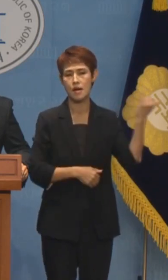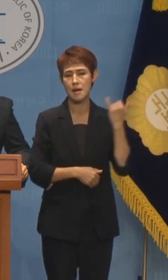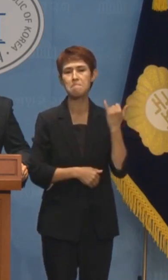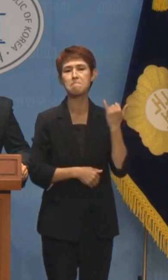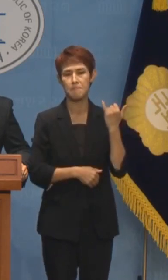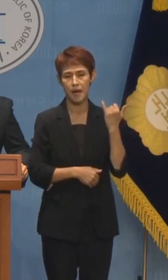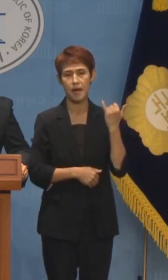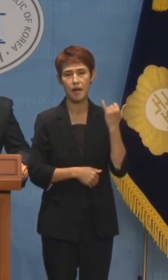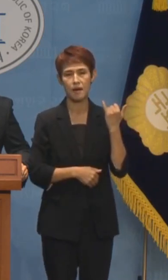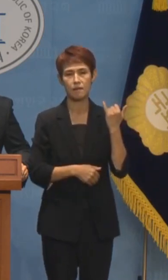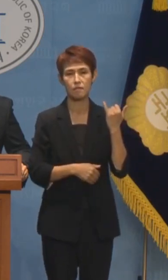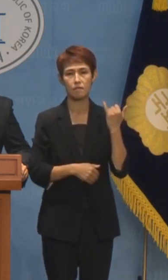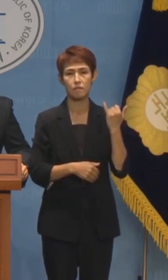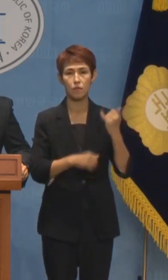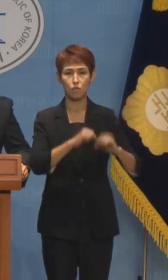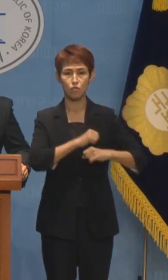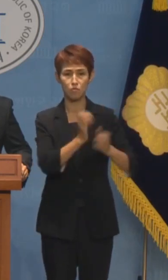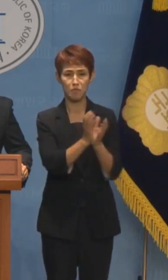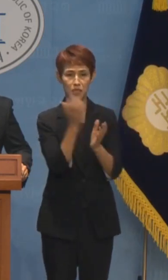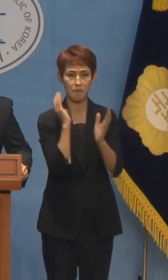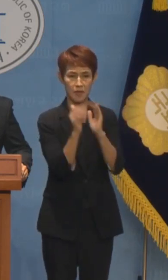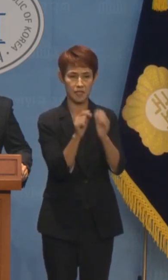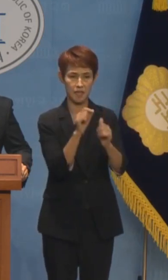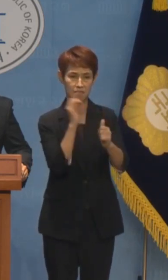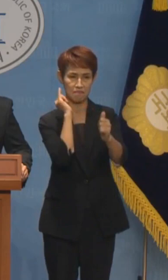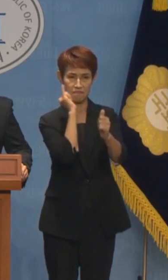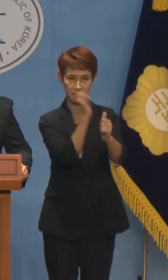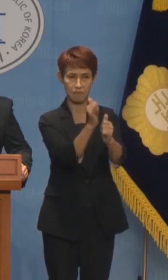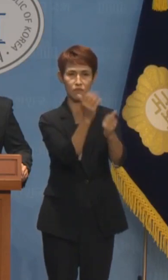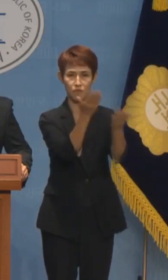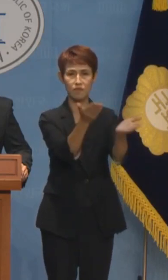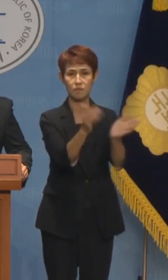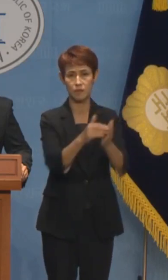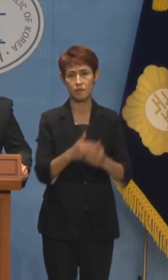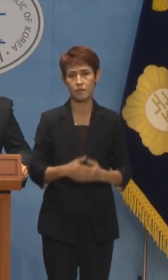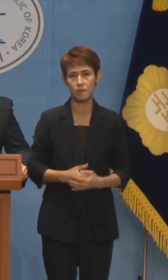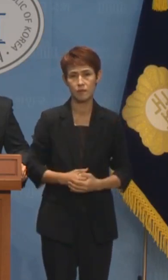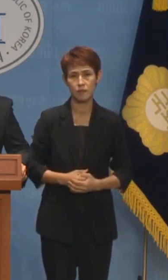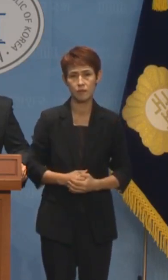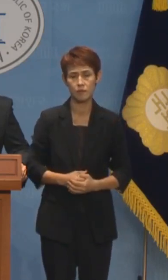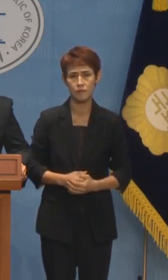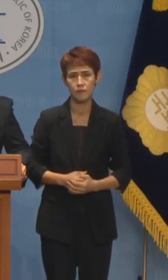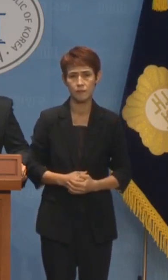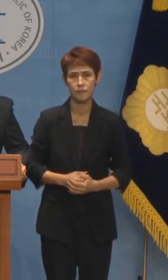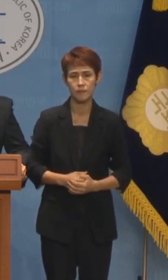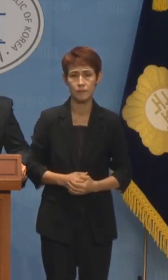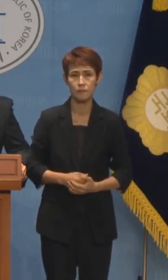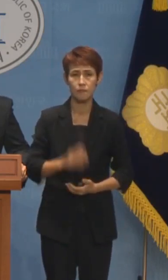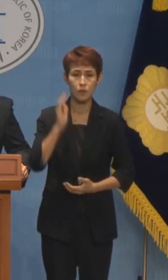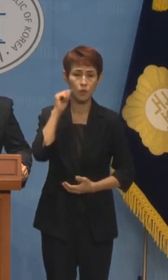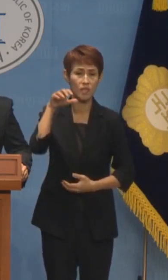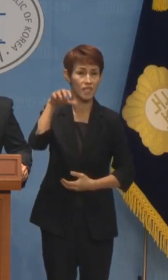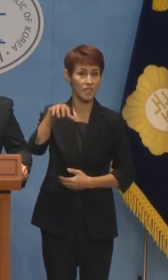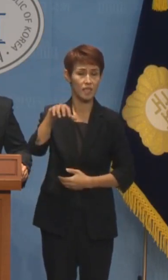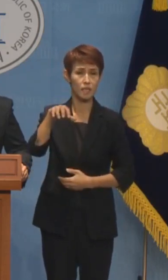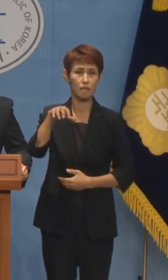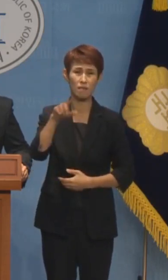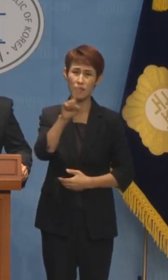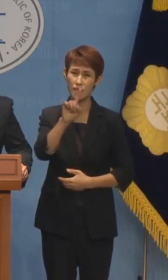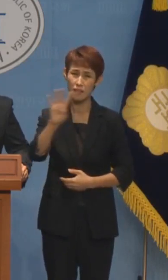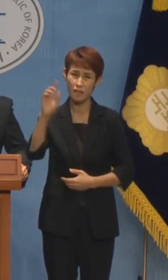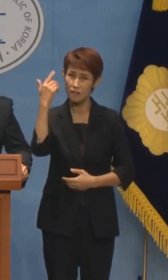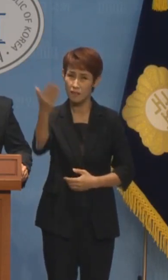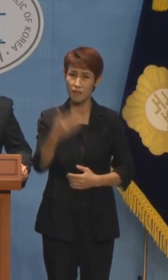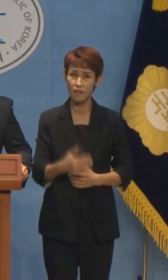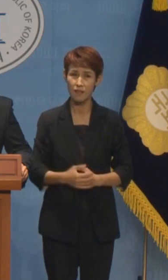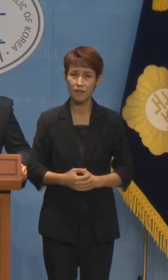국가 보험부 담당 사무원의 연락처를 건냈습니다 대통령실이 114도 아니고